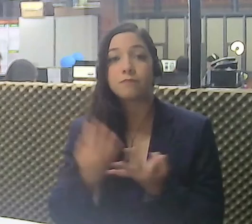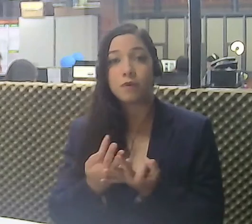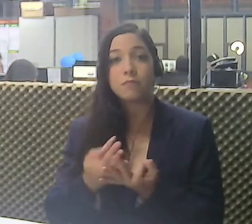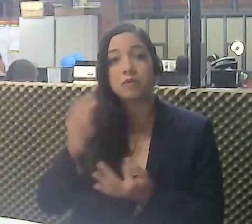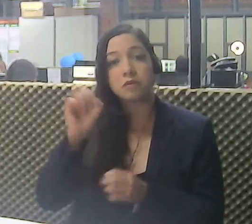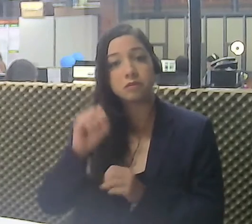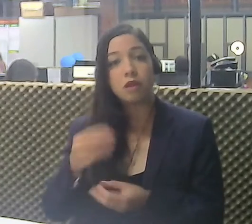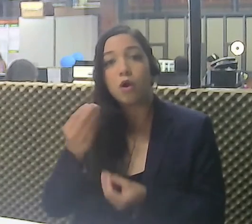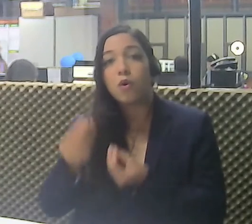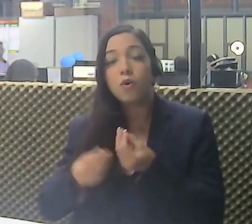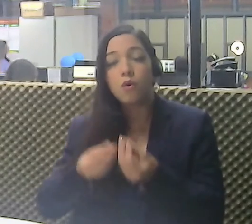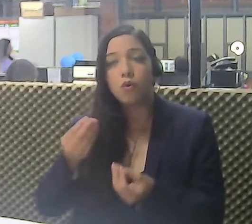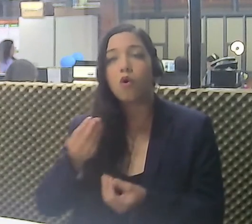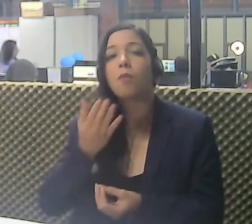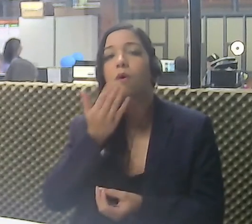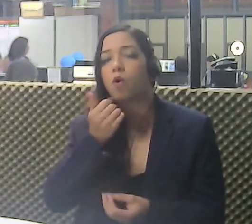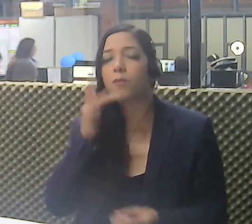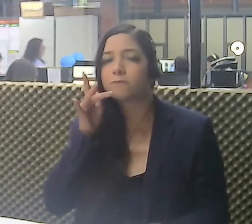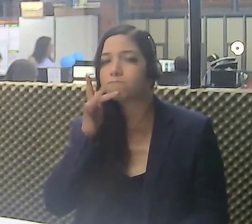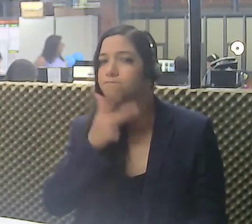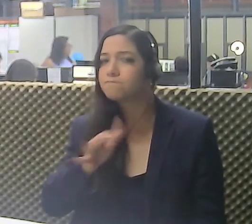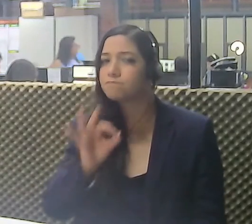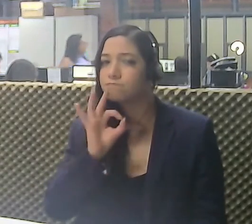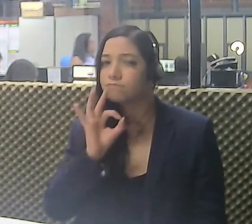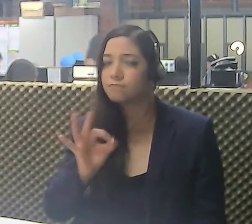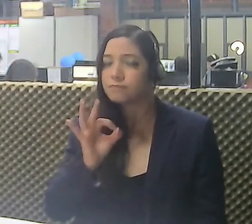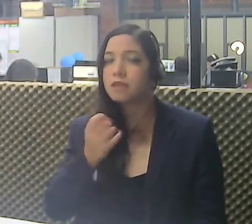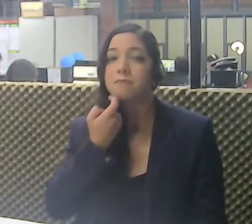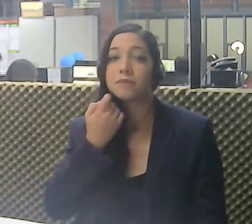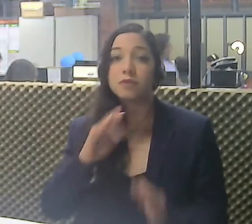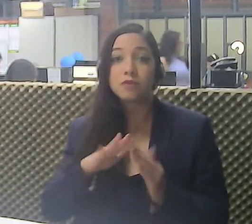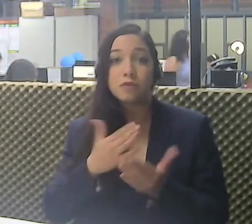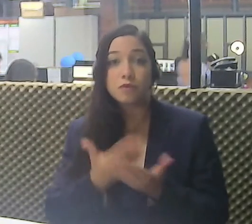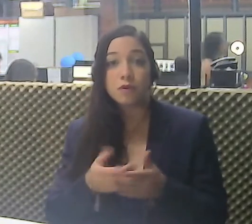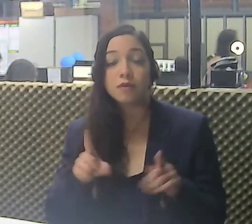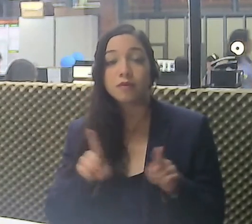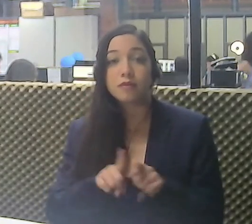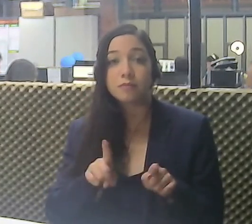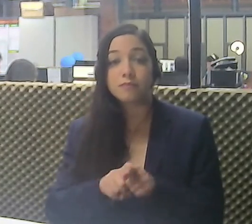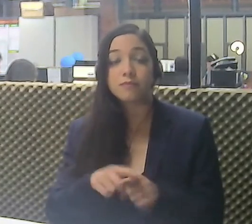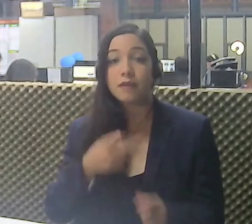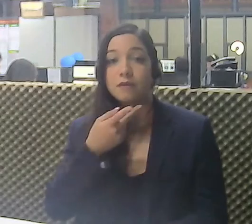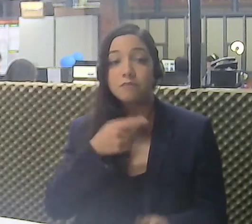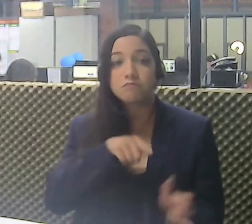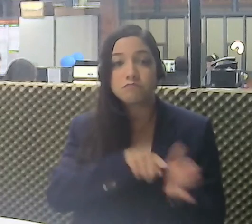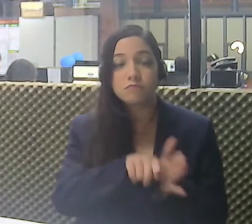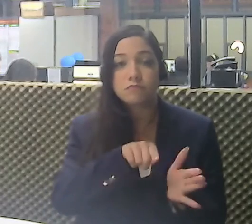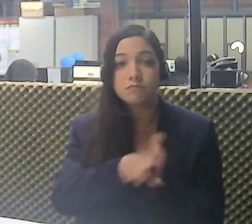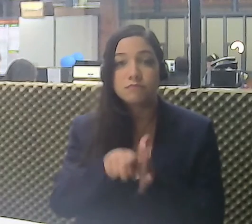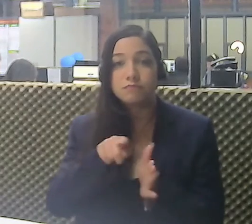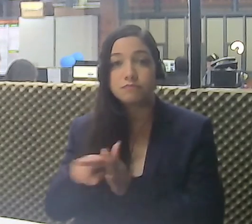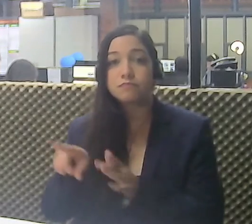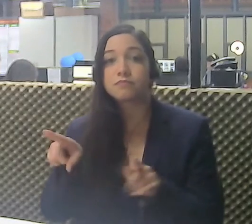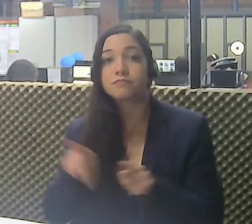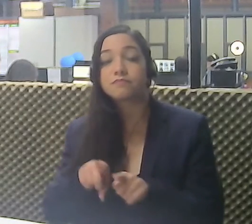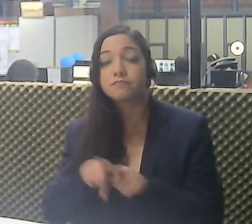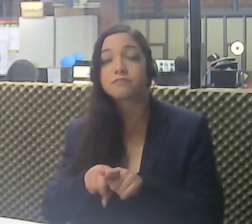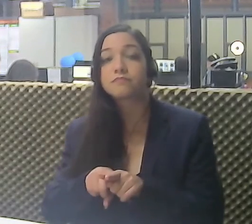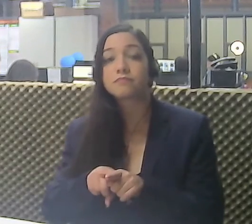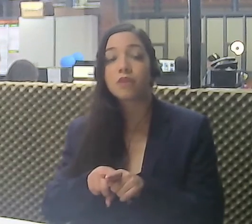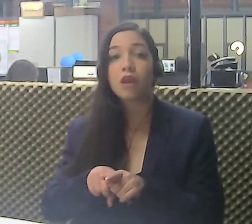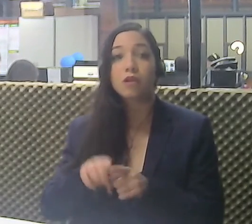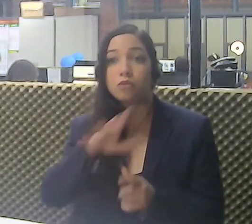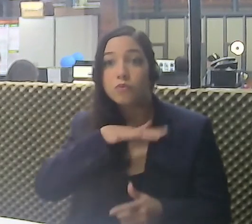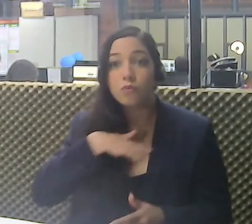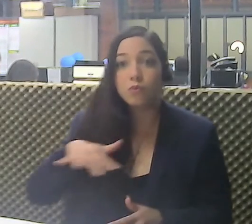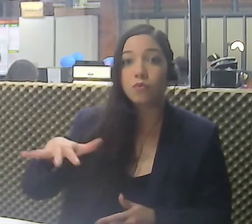direito, autorizando os filhos a se alimentar com peixe na escola. Além de fazer as visitas, perguntar, e há uma comoção